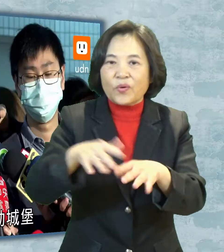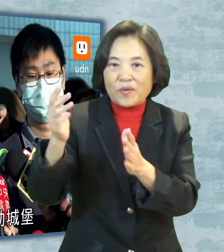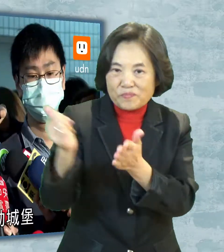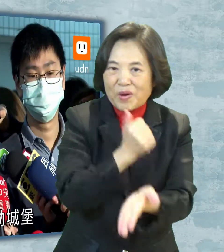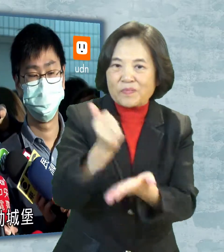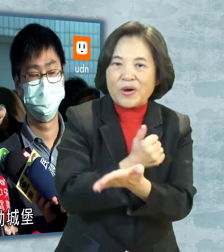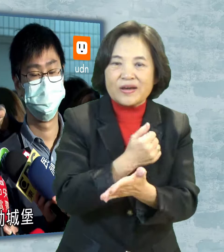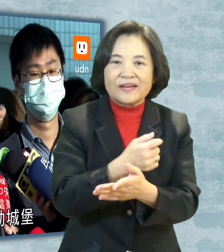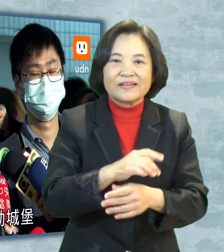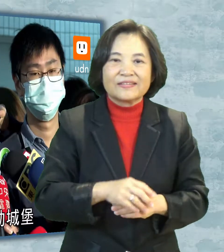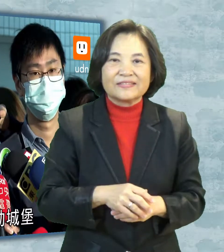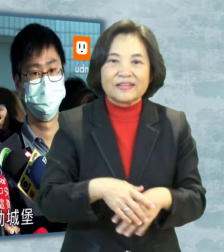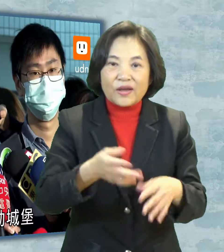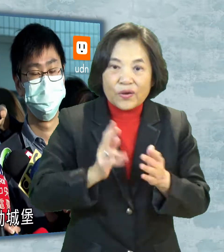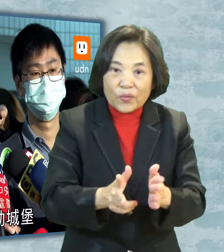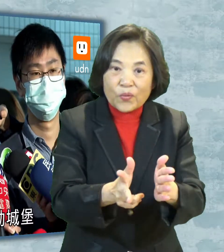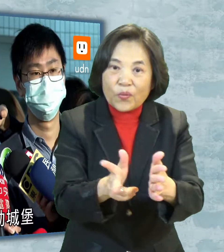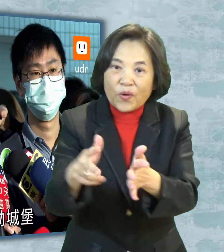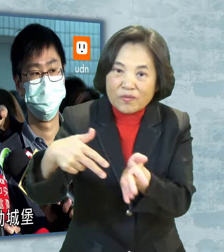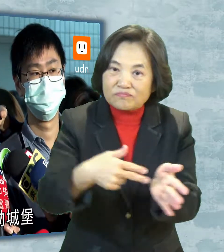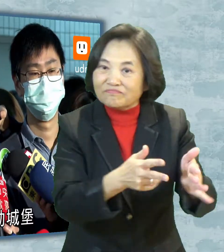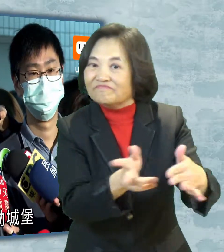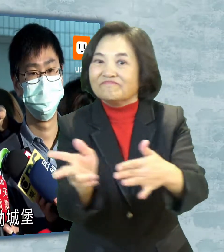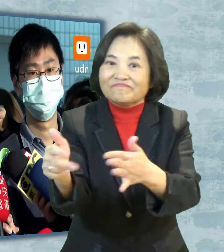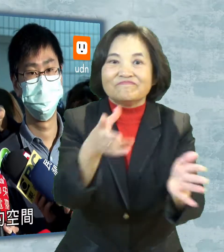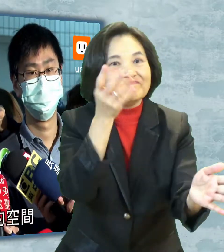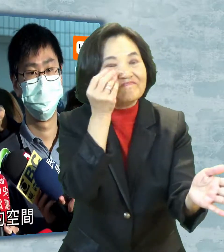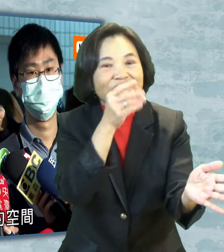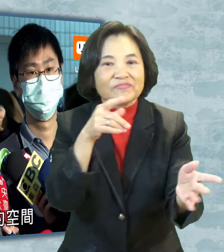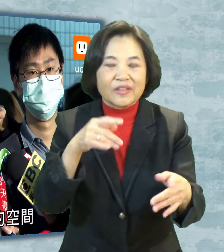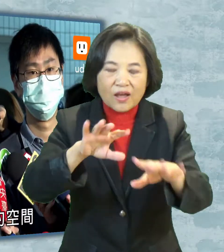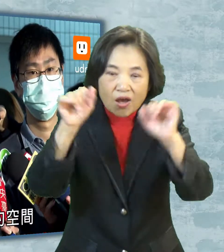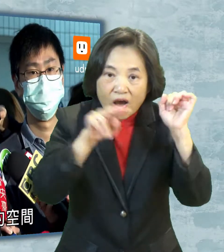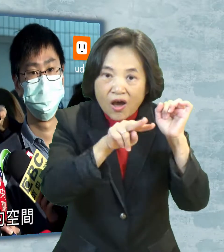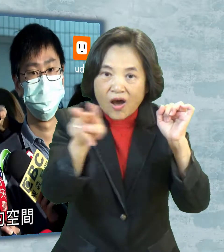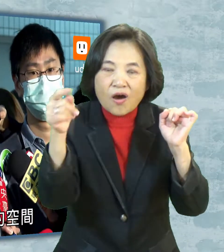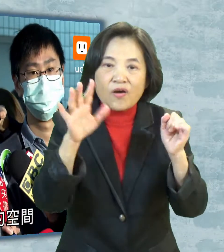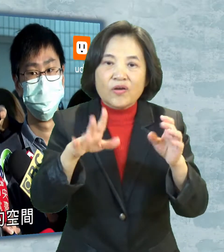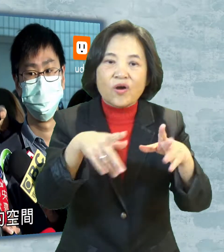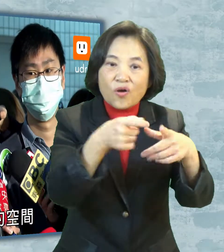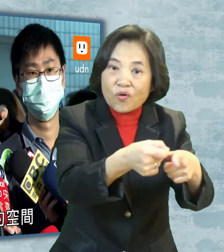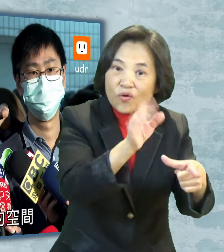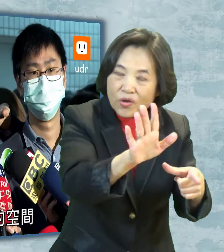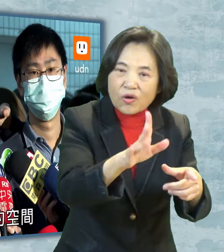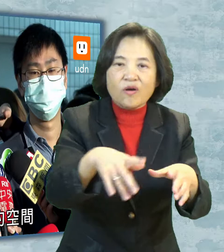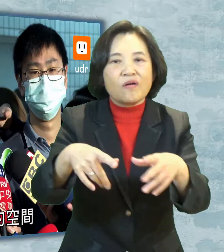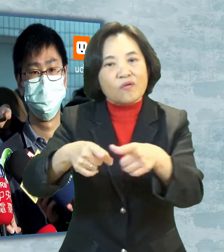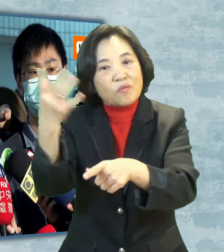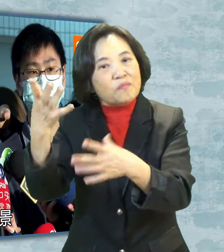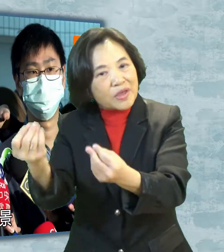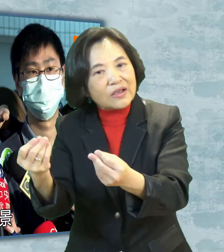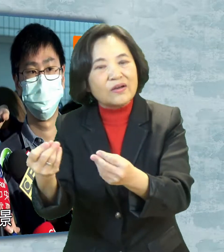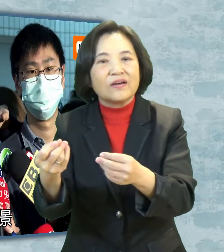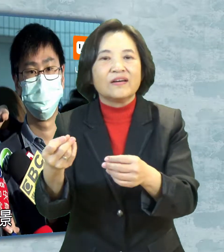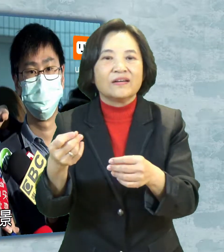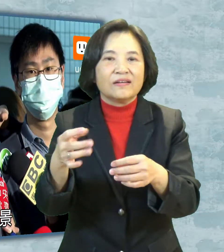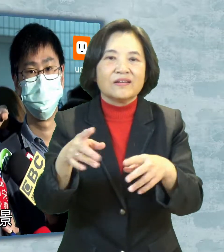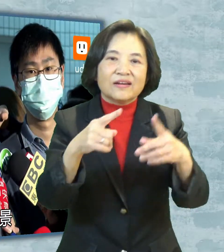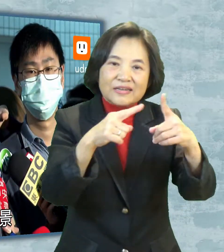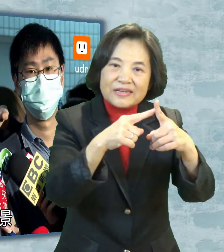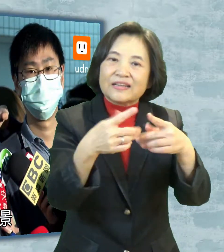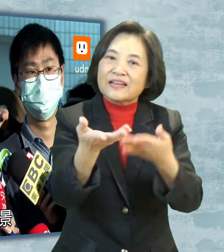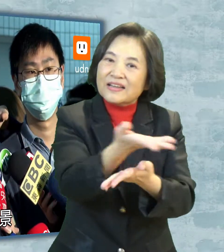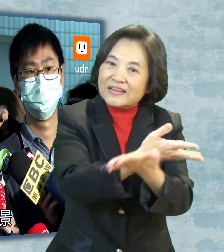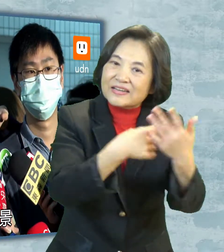完成。火车它的是一个移动城堡，那这里面有半开放的空间，人